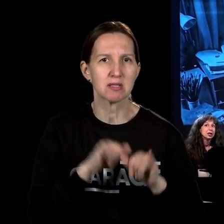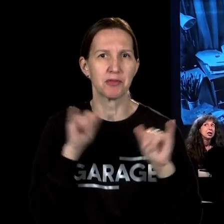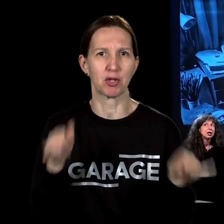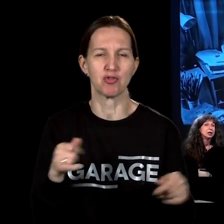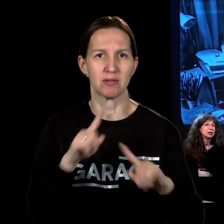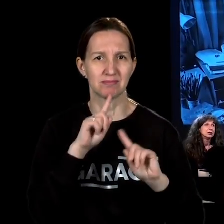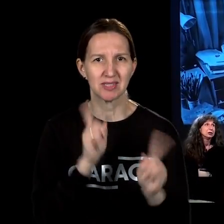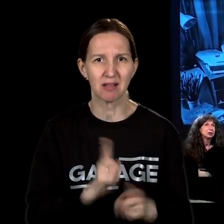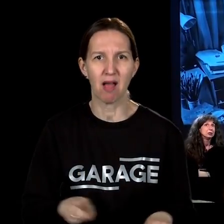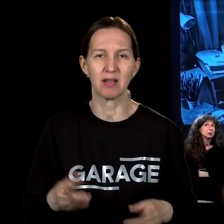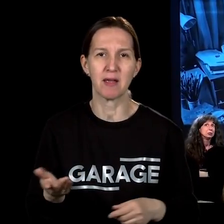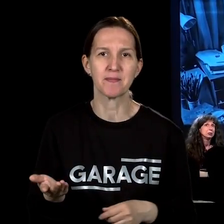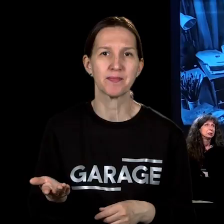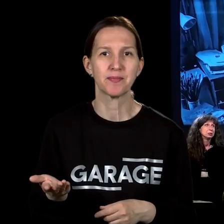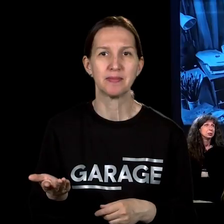странное,